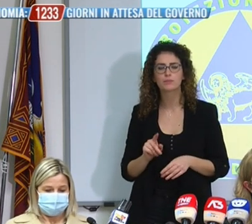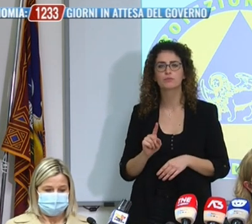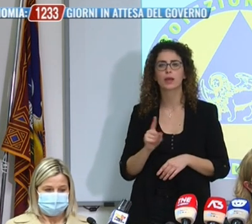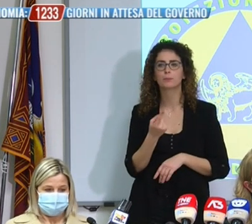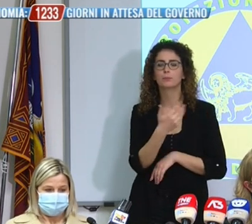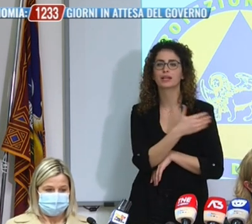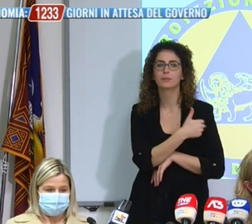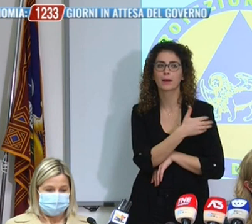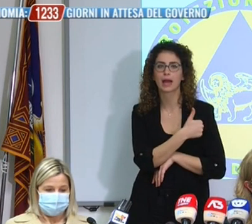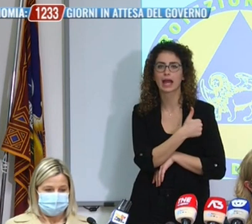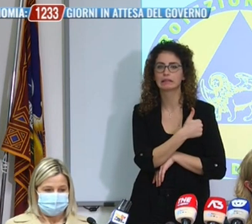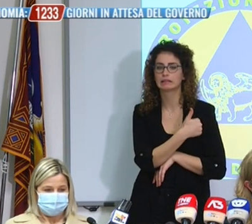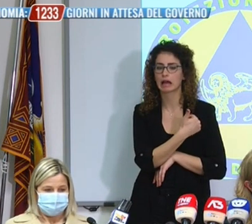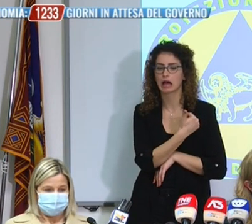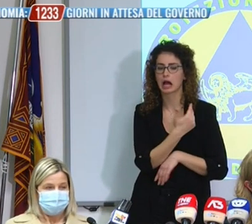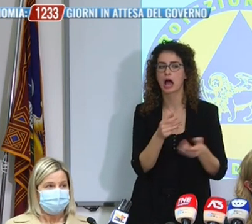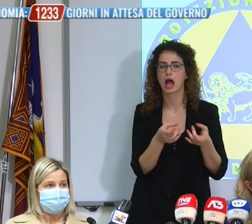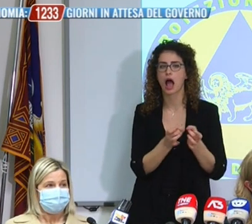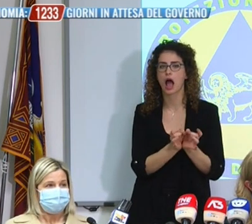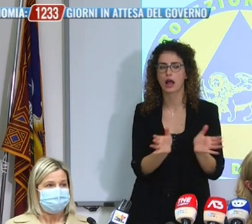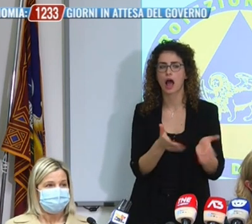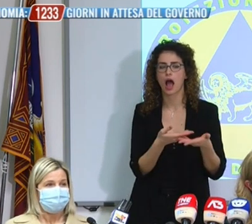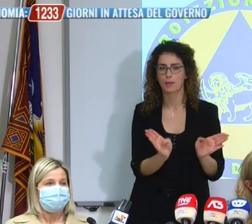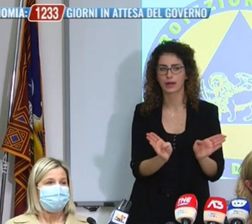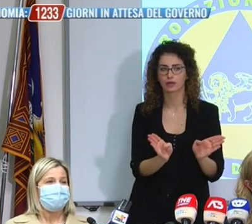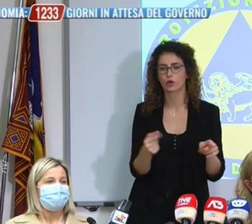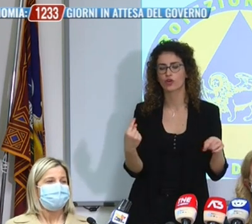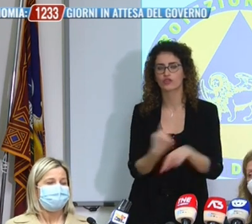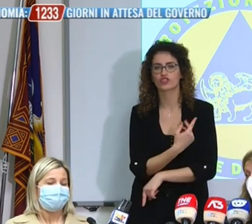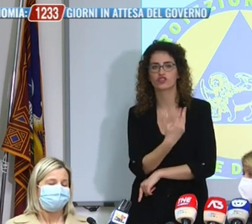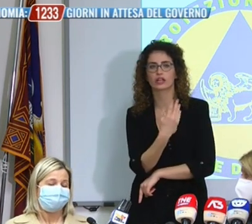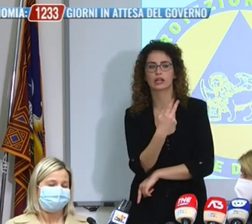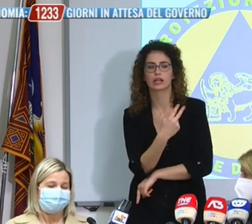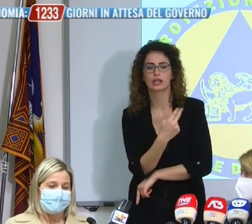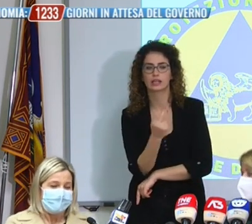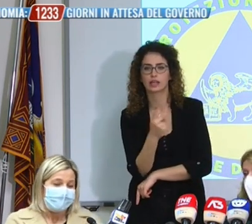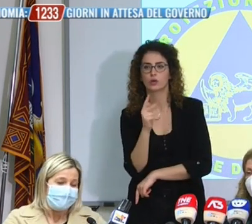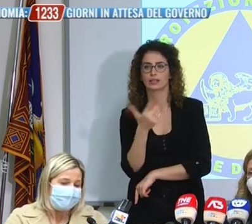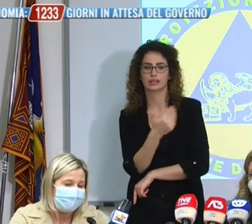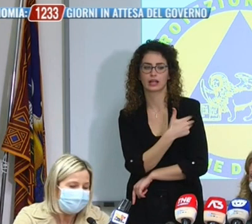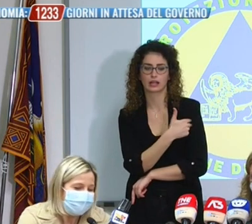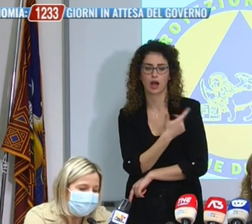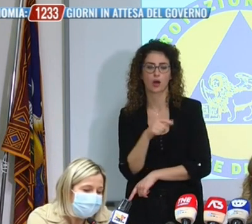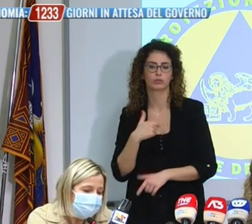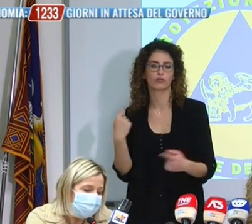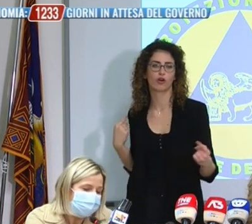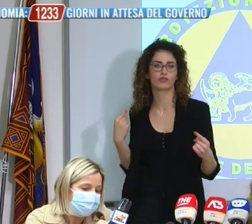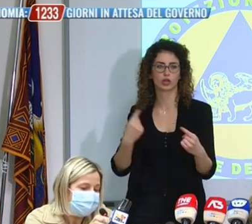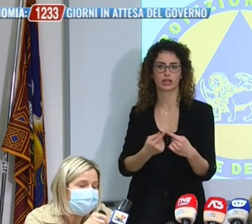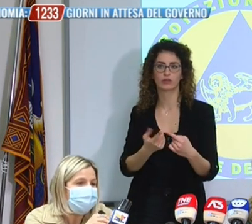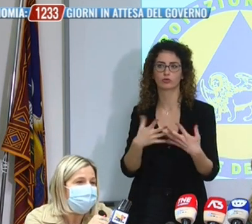viene esclusa a differenza della seconda e della terza? Beh, perché questo è stato sempre il criterio